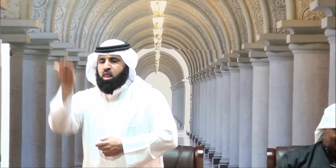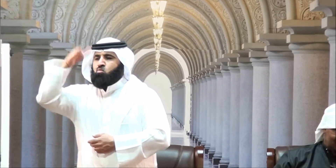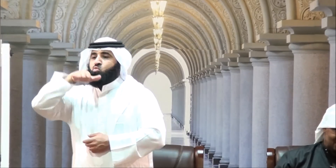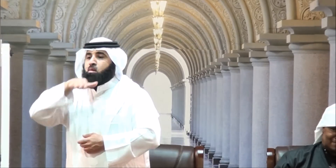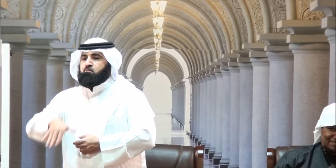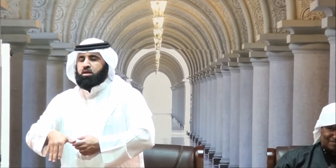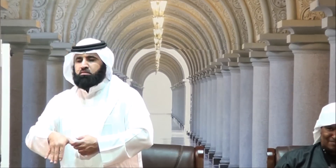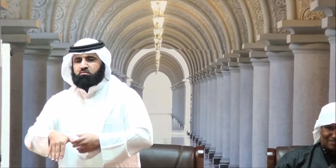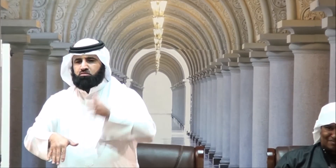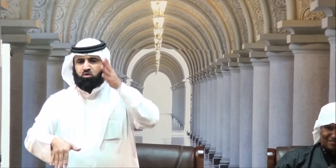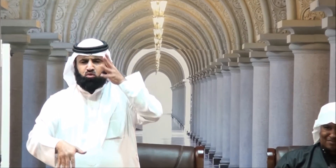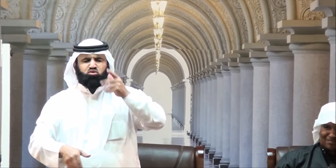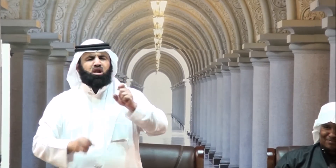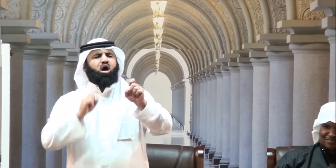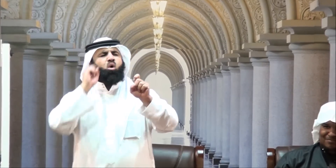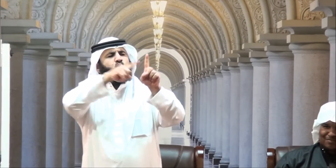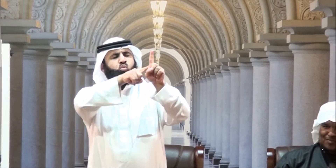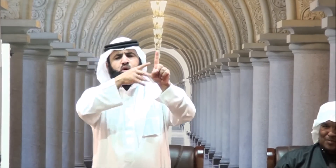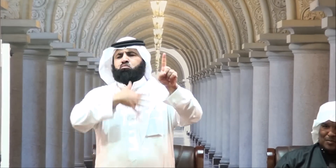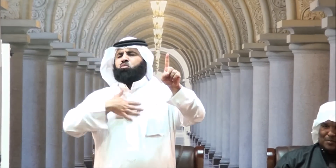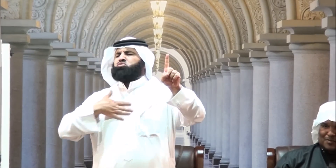وسلم.